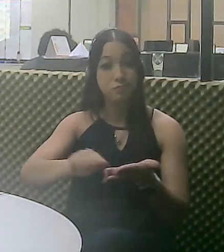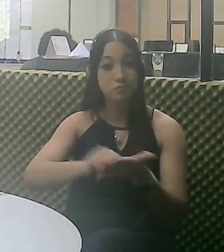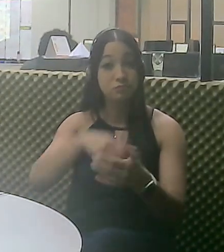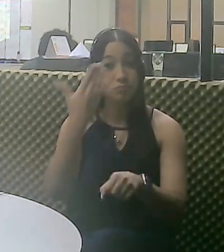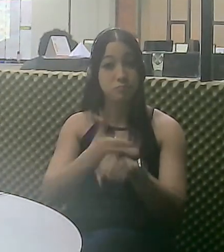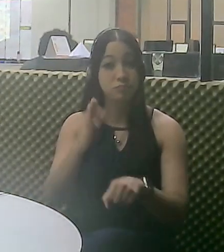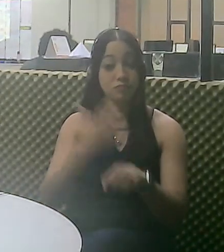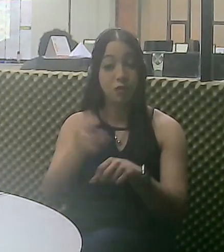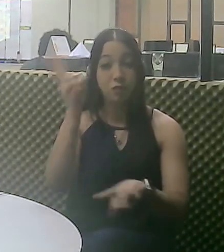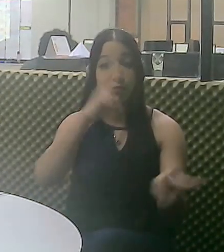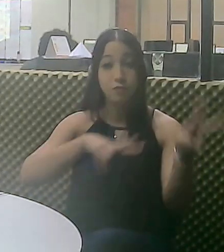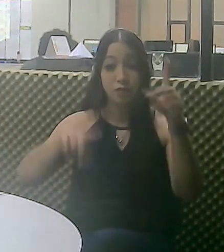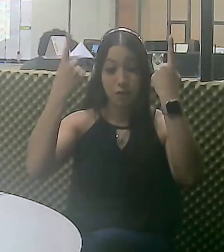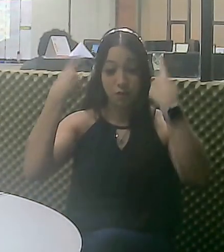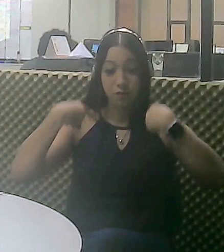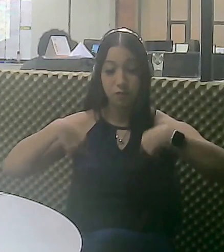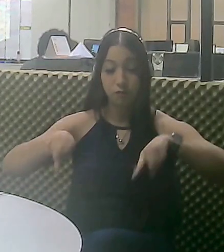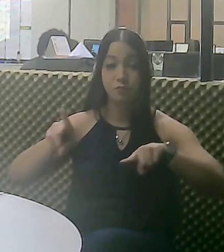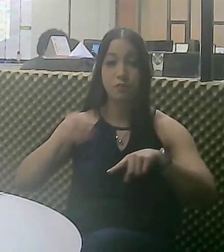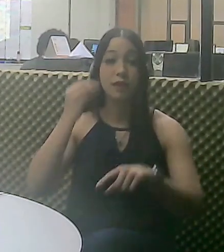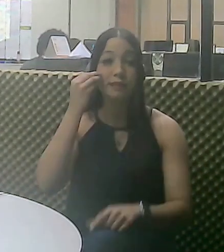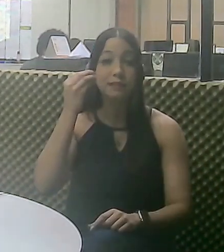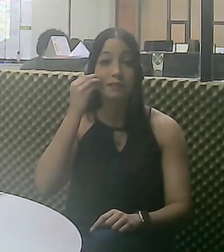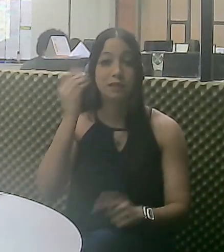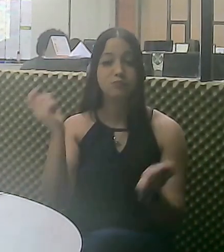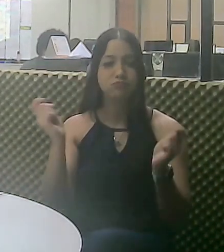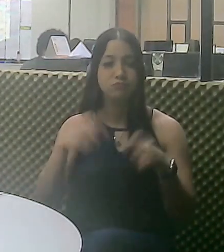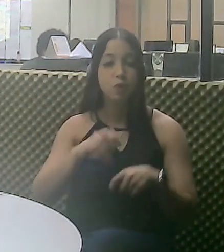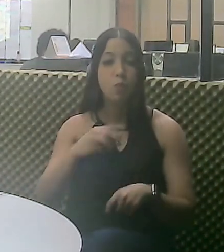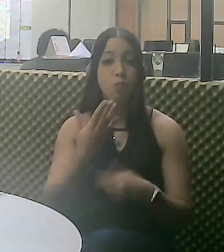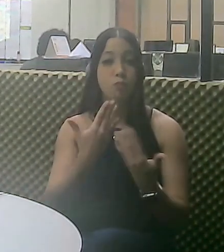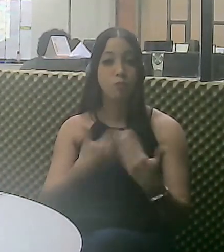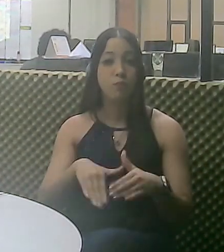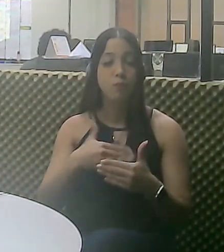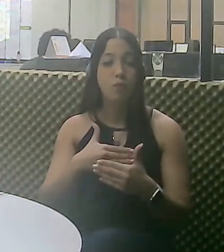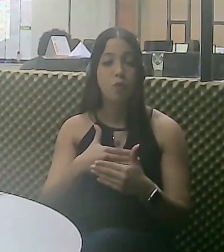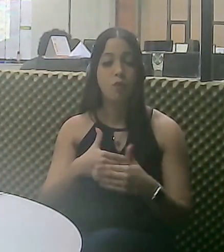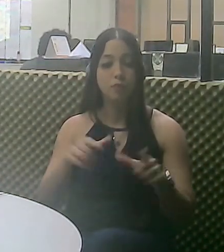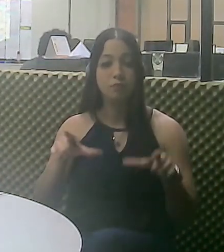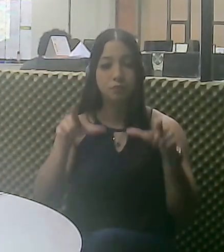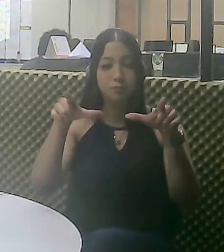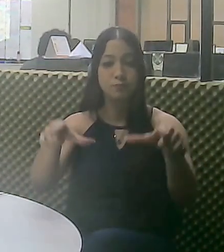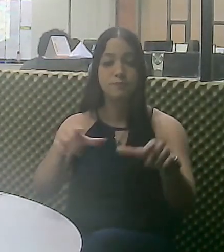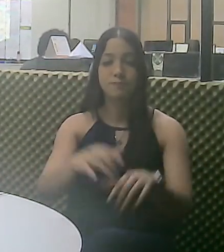prática avaliação física teste de aptidão ou prova de títulos